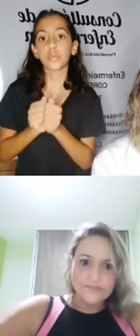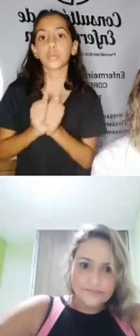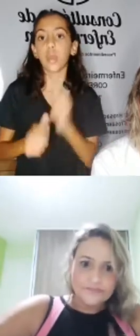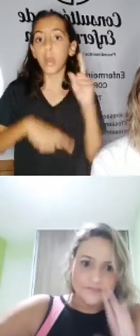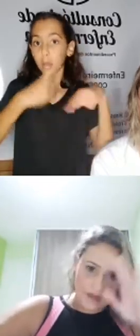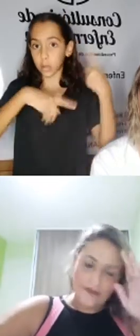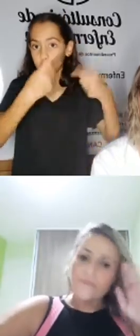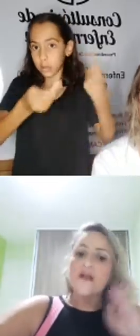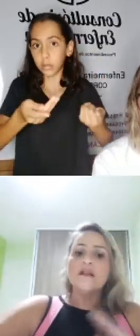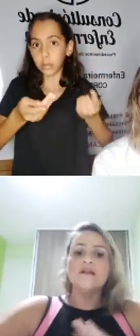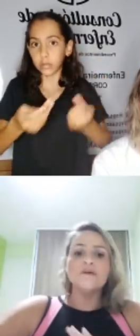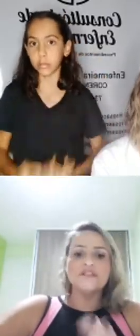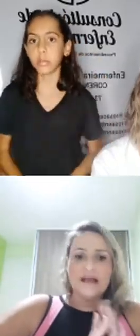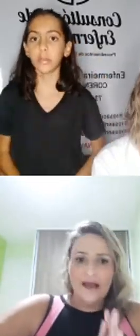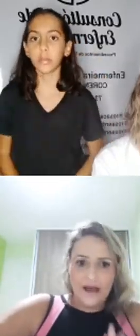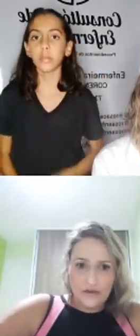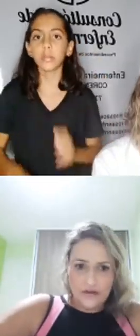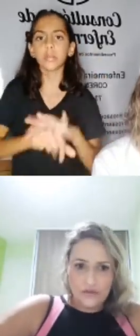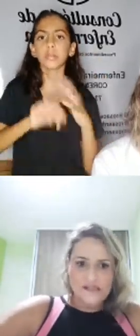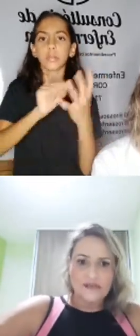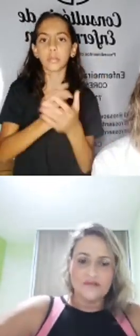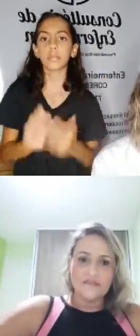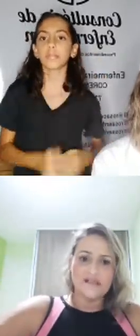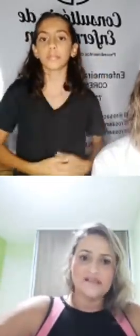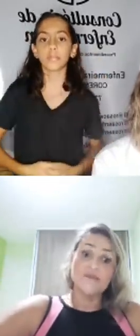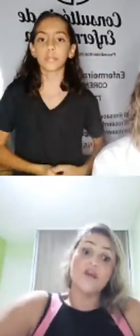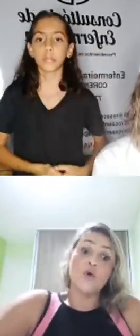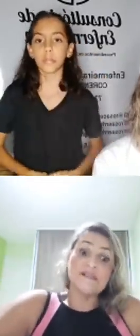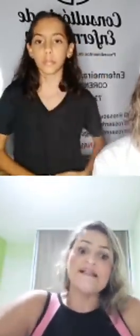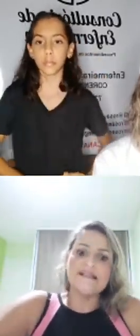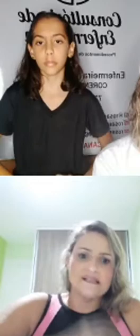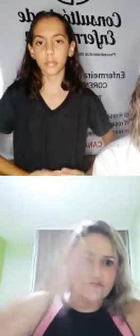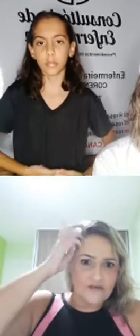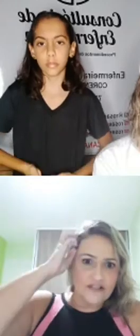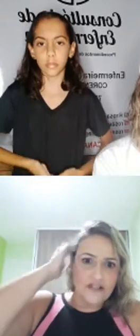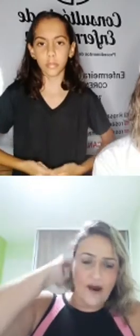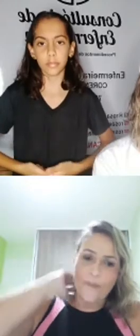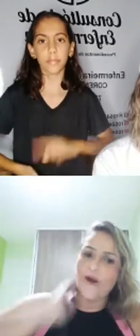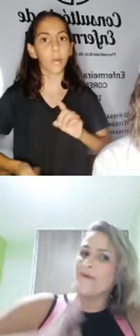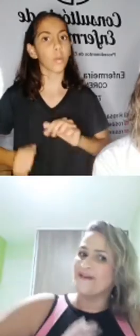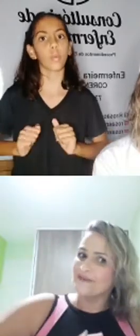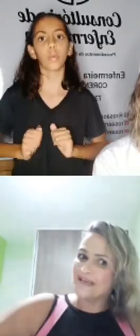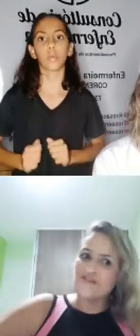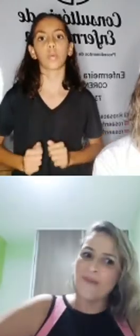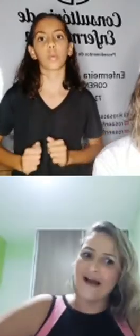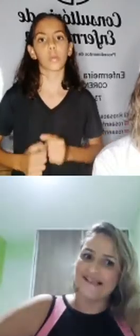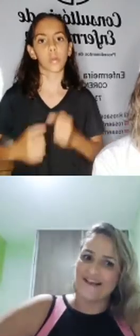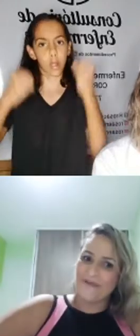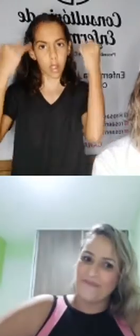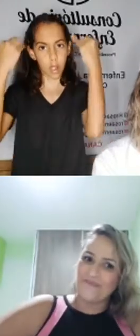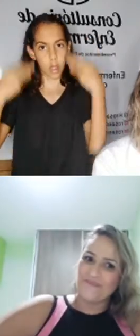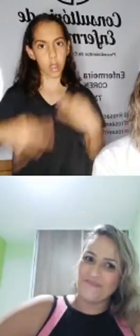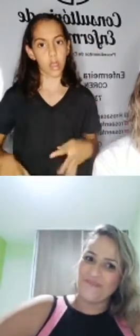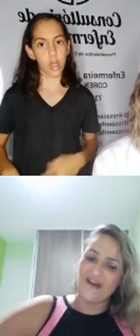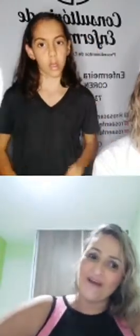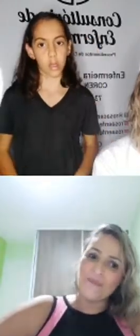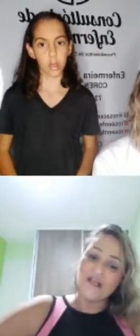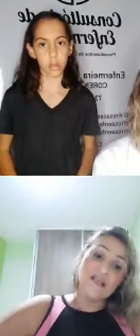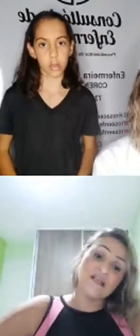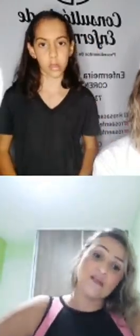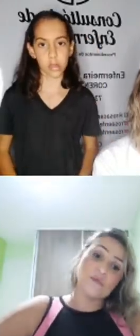claro, né? Não está claro que houve essa contaminação e que com certeza foi vertical, porque o bebê não nasce de máscara,